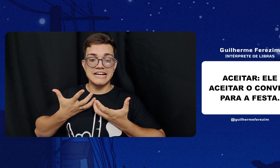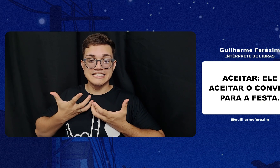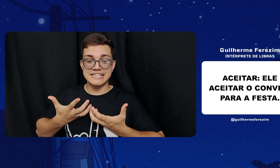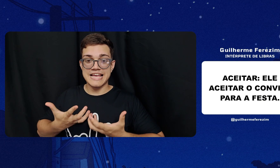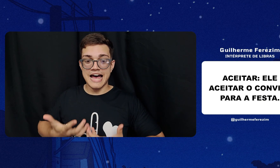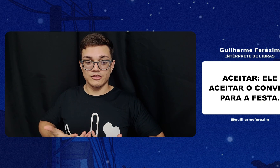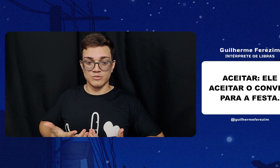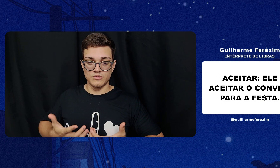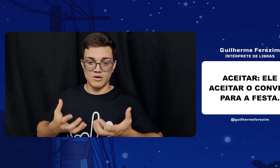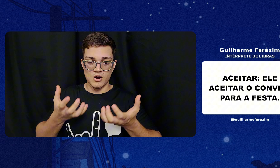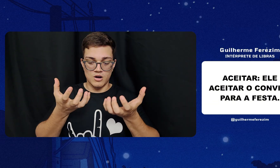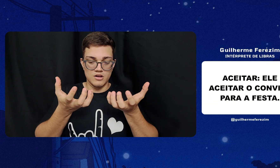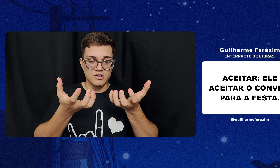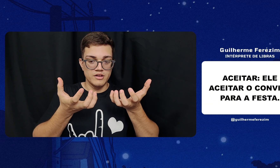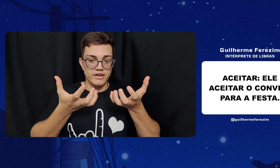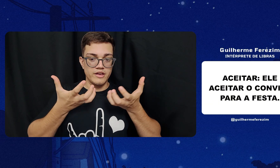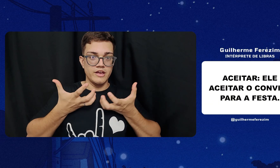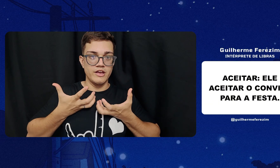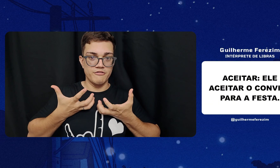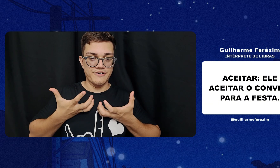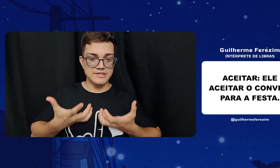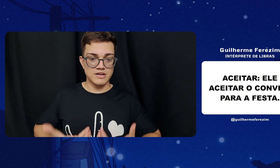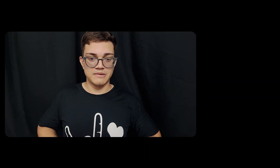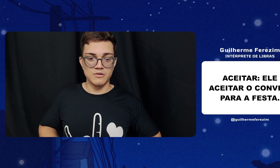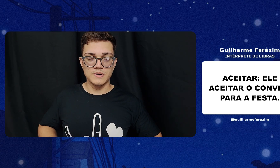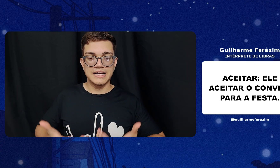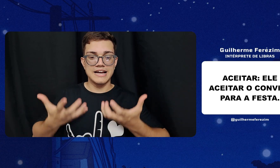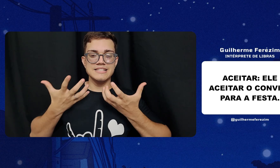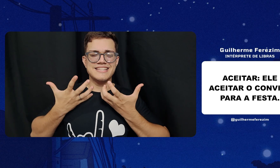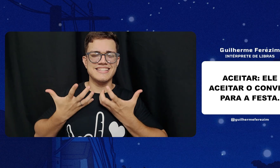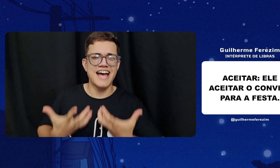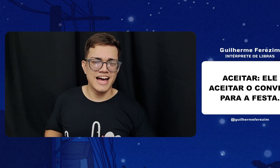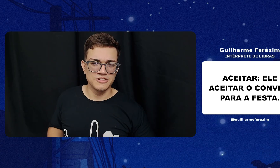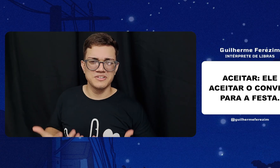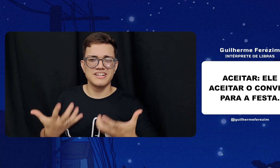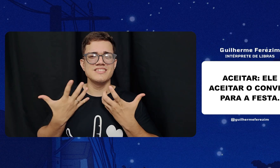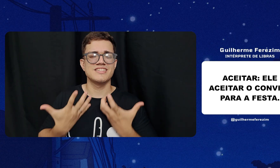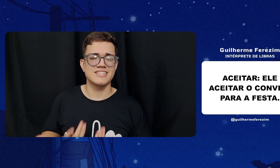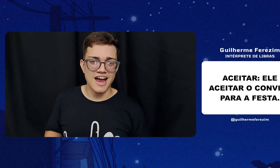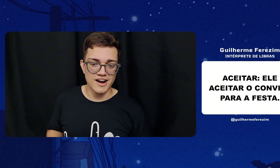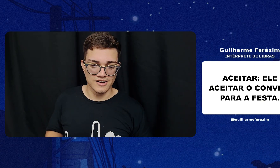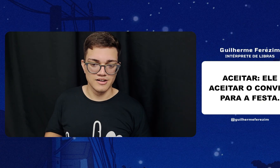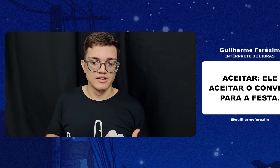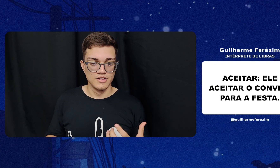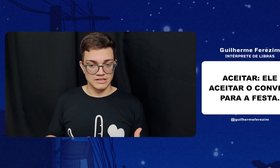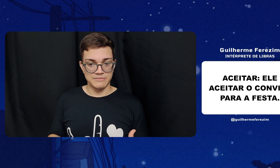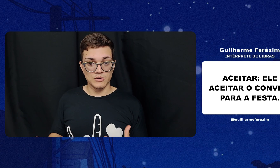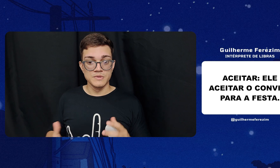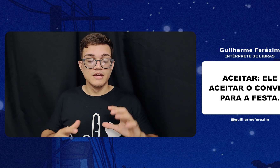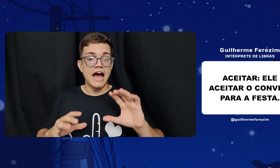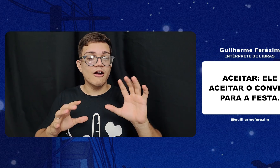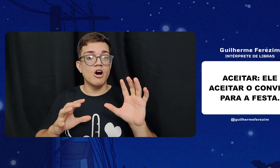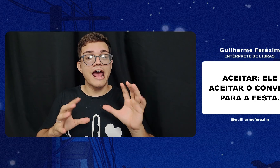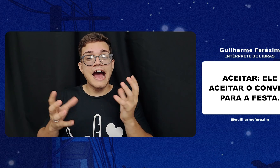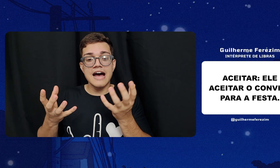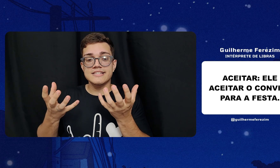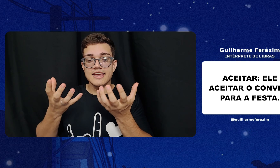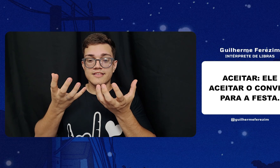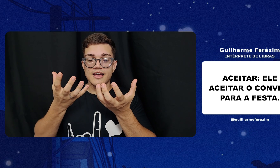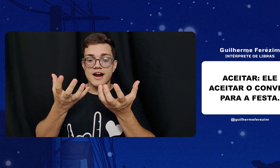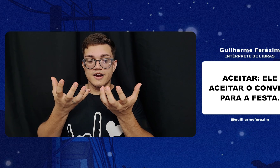sinal de cansado. Ó, eu faço a mão, cansado, cansar. Tá bom?